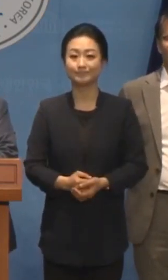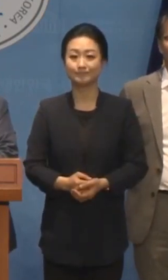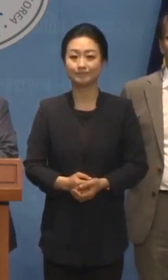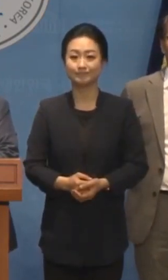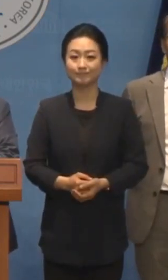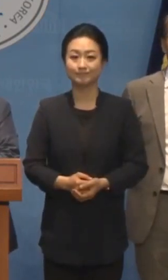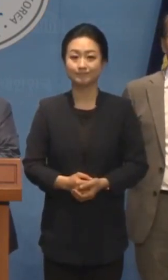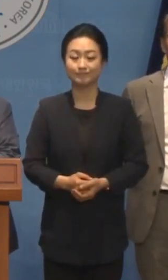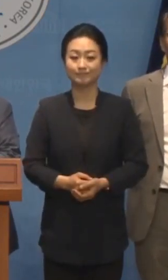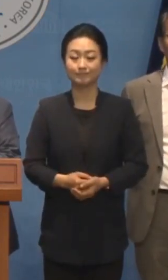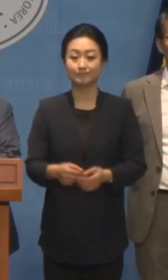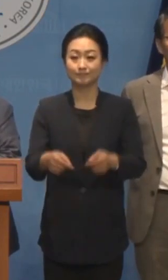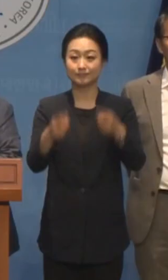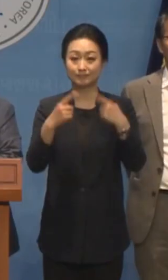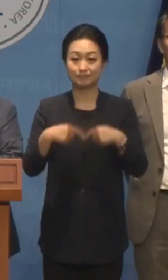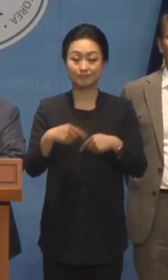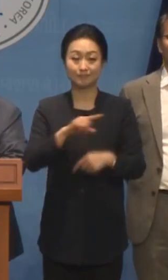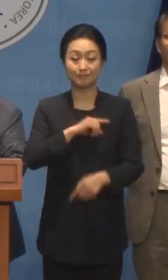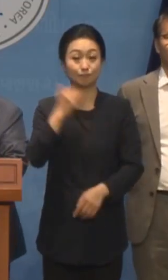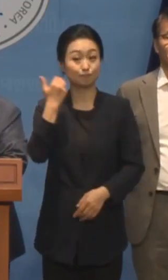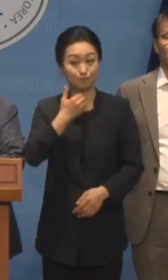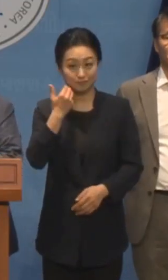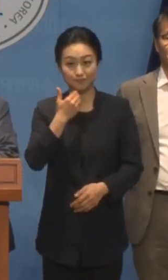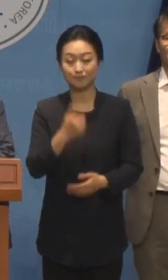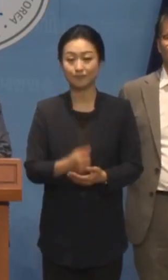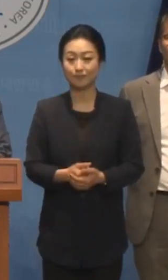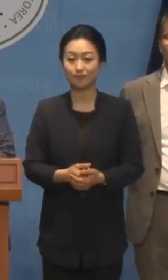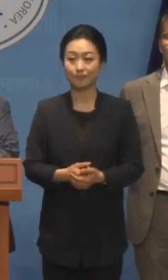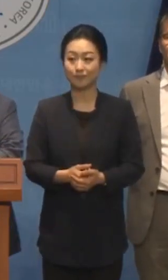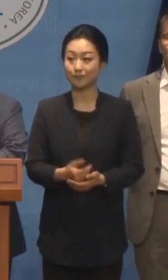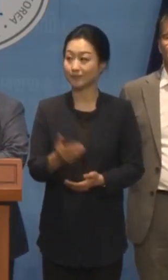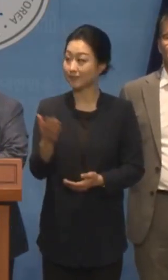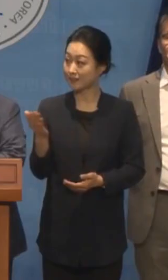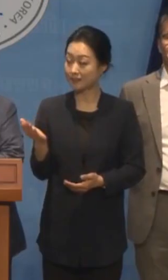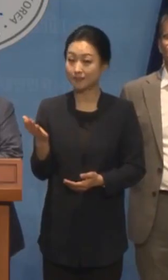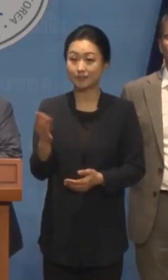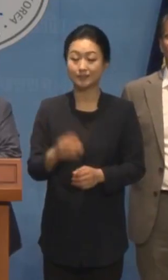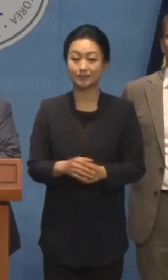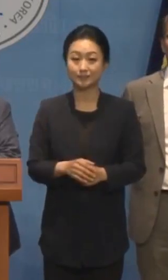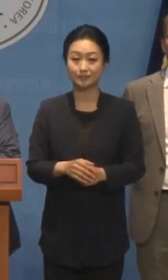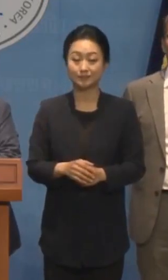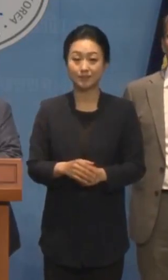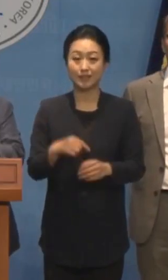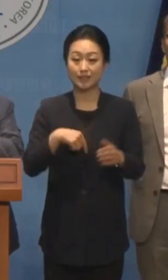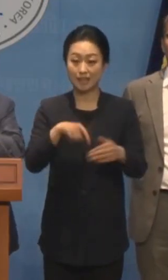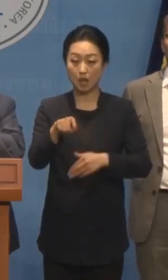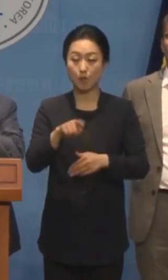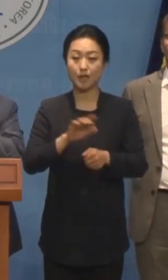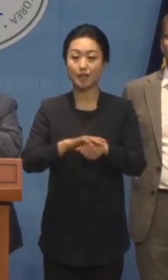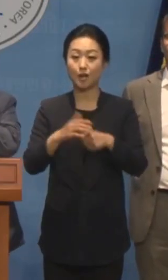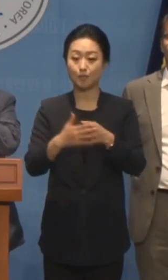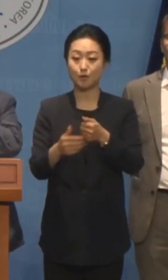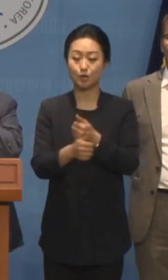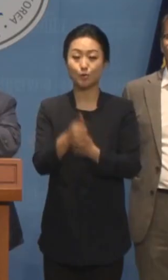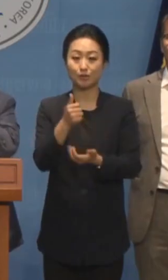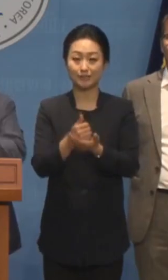모였습니다. 참가자분들 소개하겠습니다. 맨 오른쪽에 이번에 민주당 대협력위원장으로